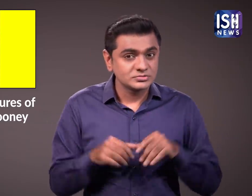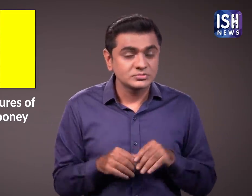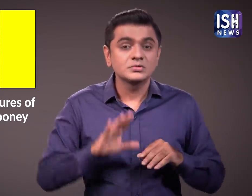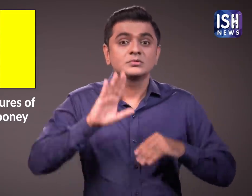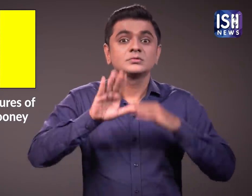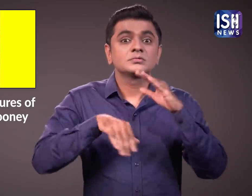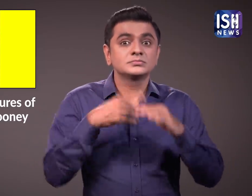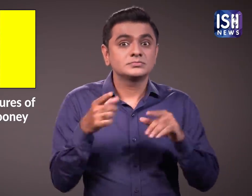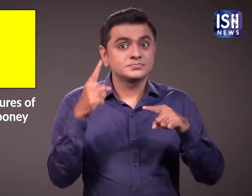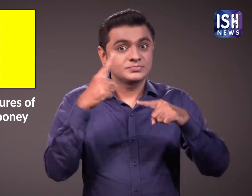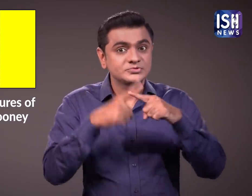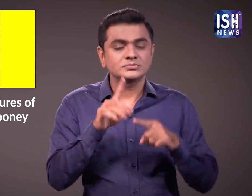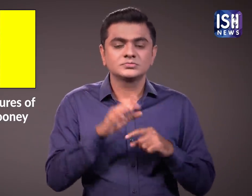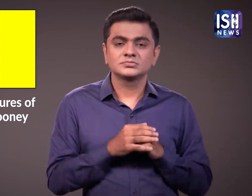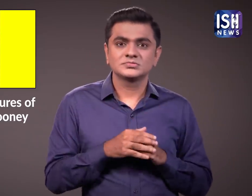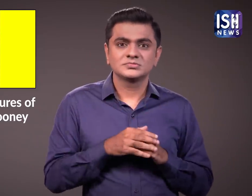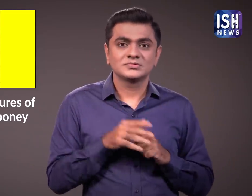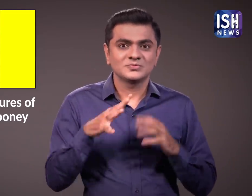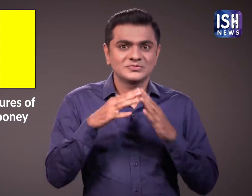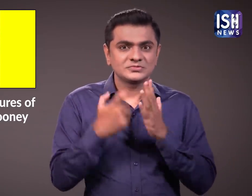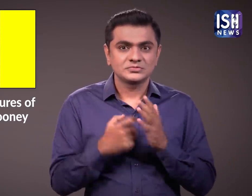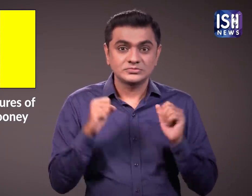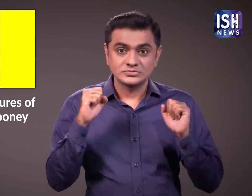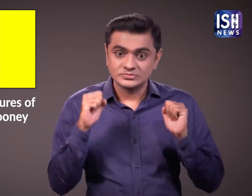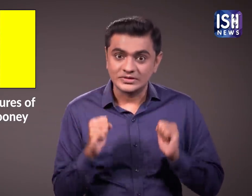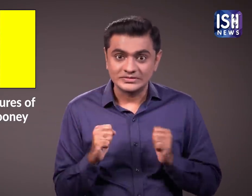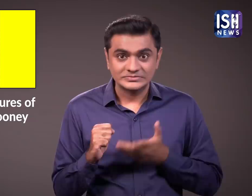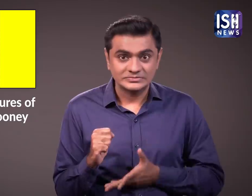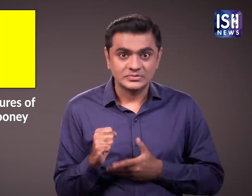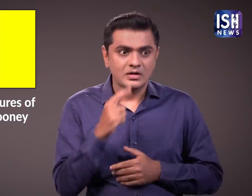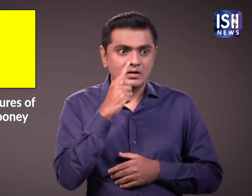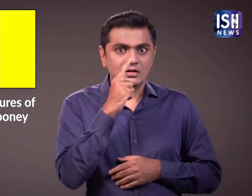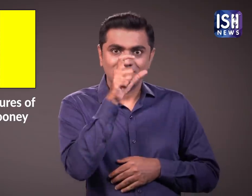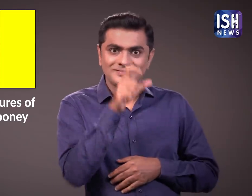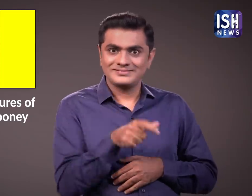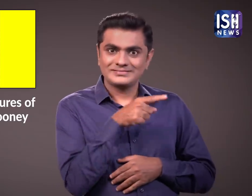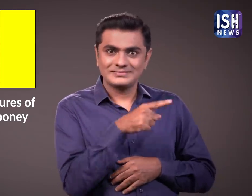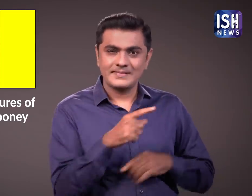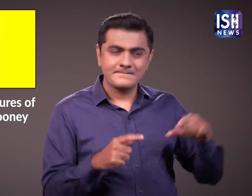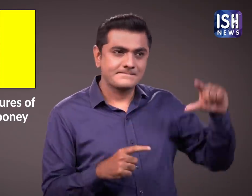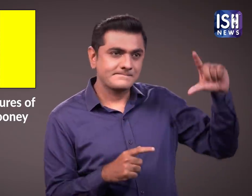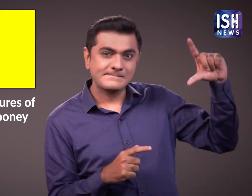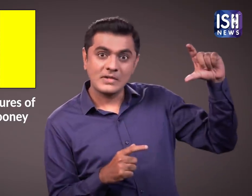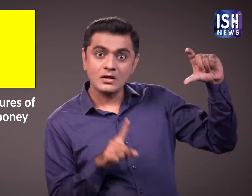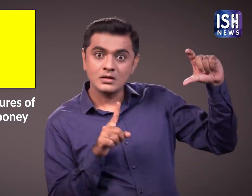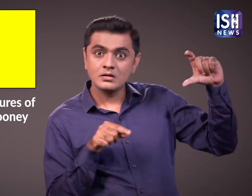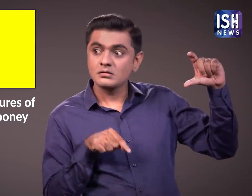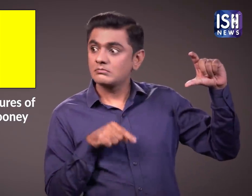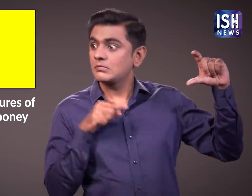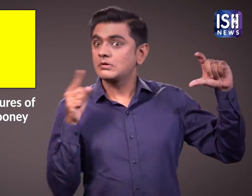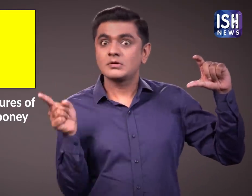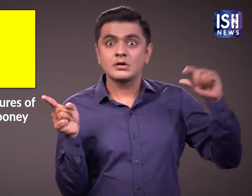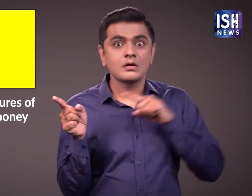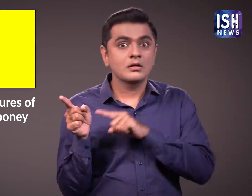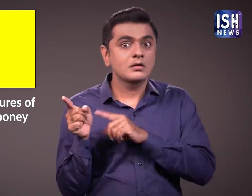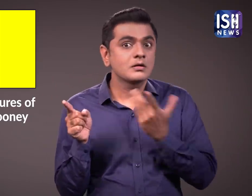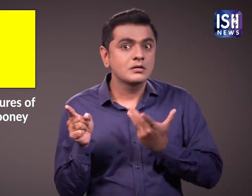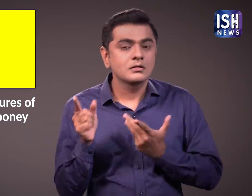ली। एक तस्वीर में रूनी नशे में दुथ है। और उसके